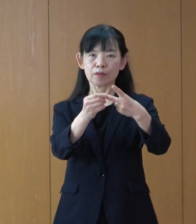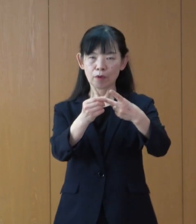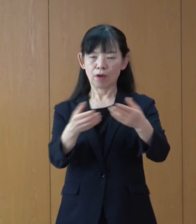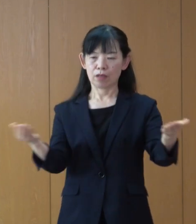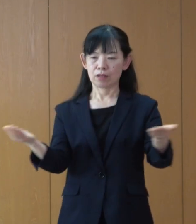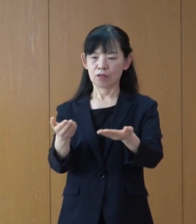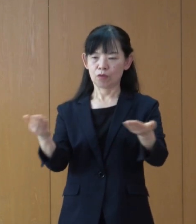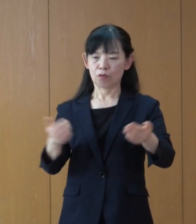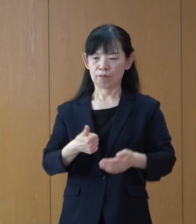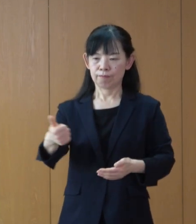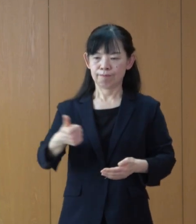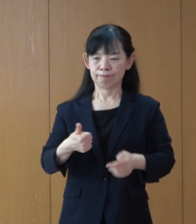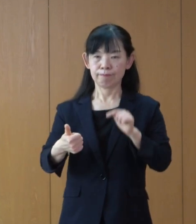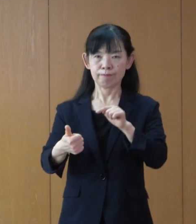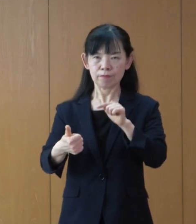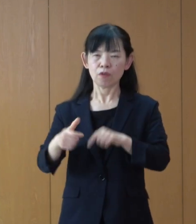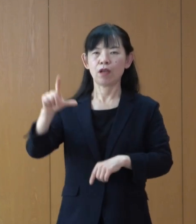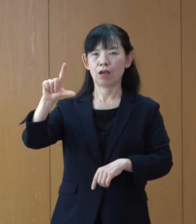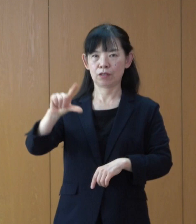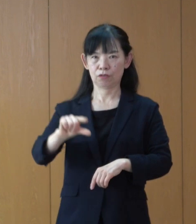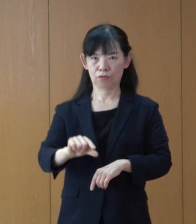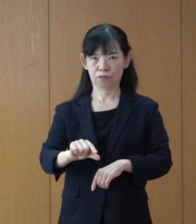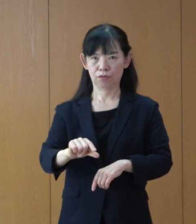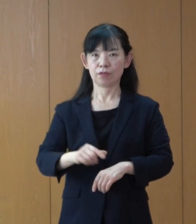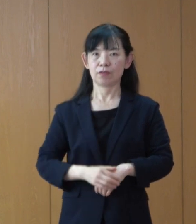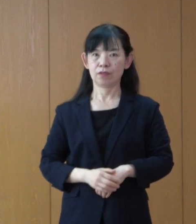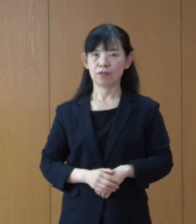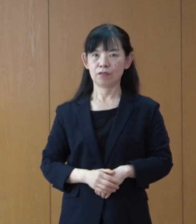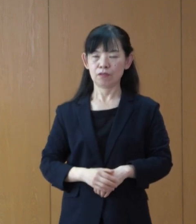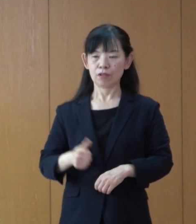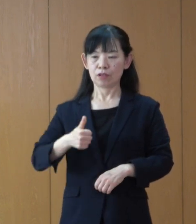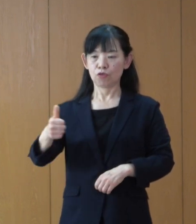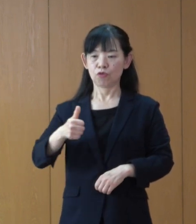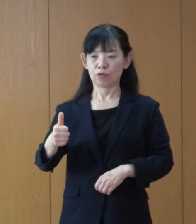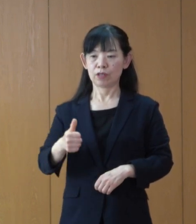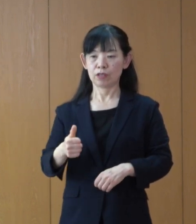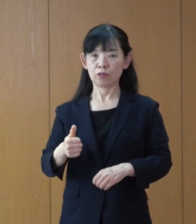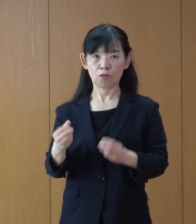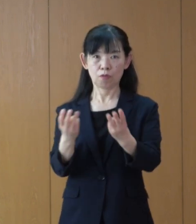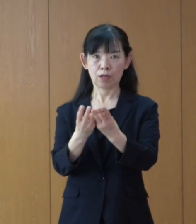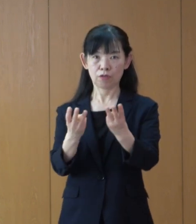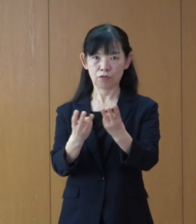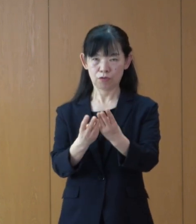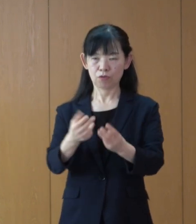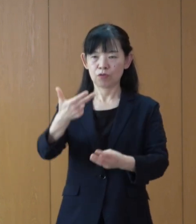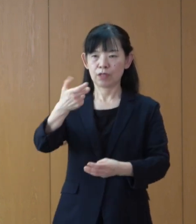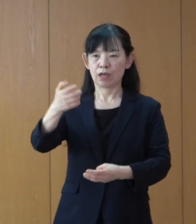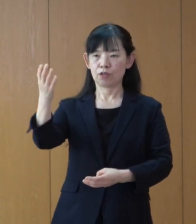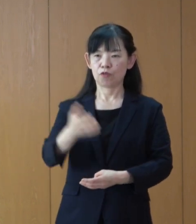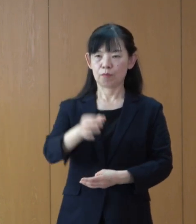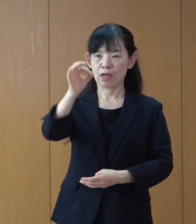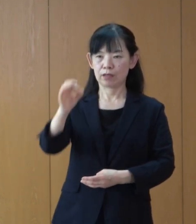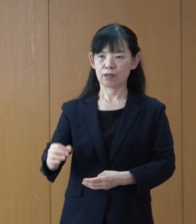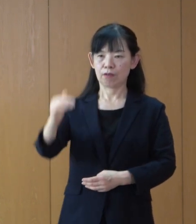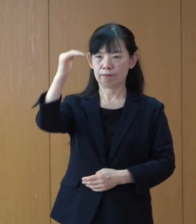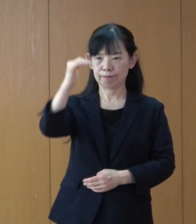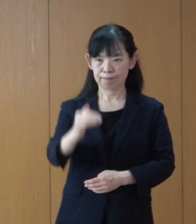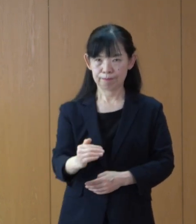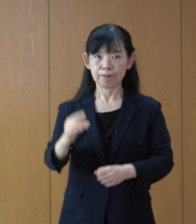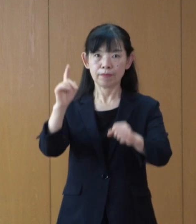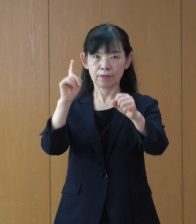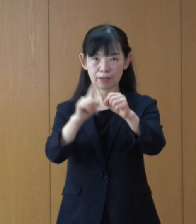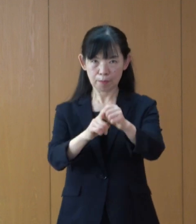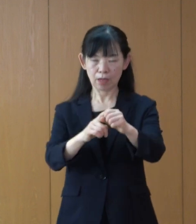自粛のお願いです。通勤者数の7割削減を目指しテレワークなど